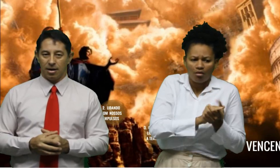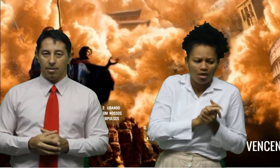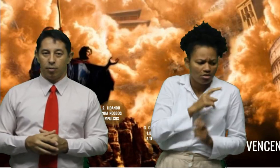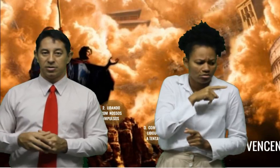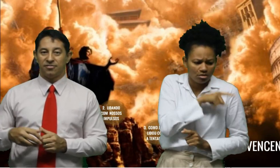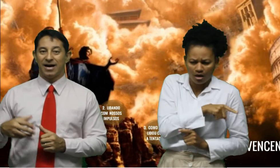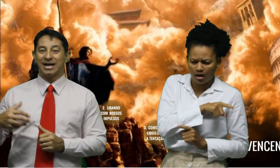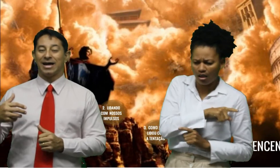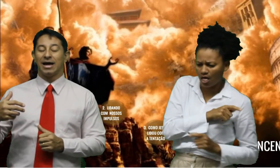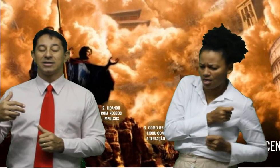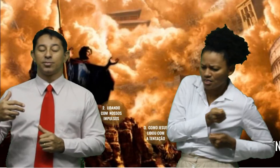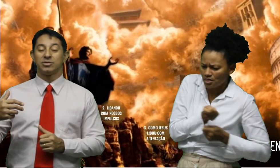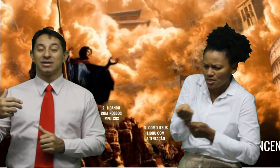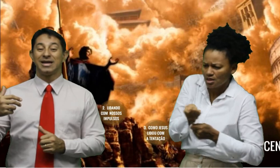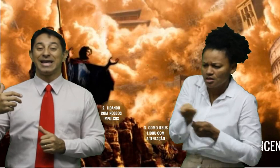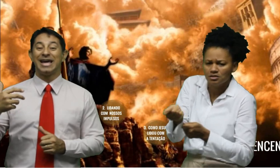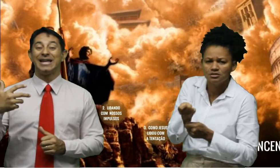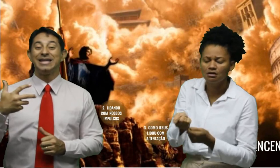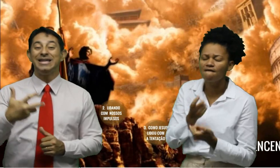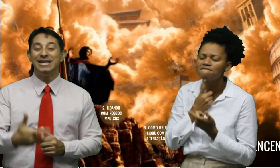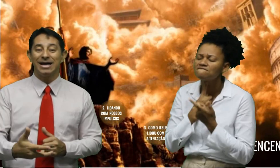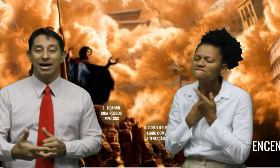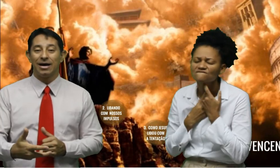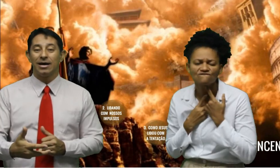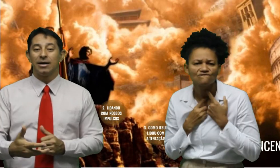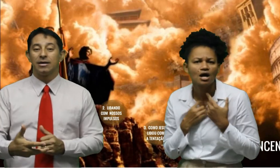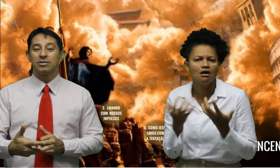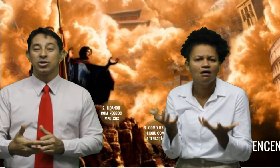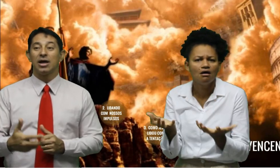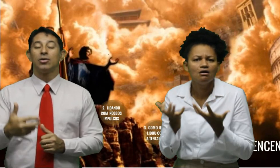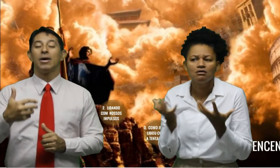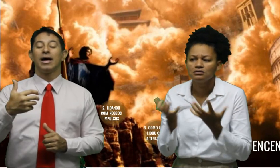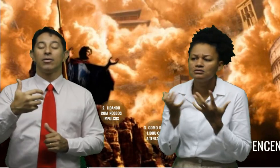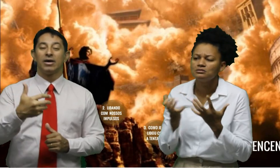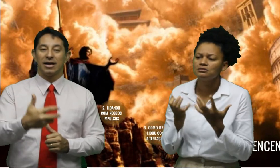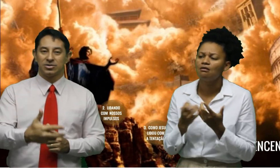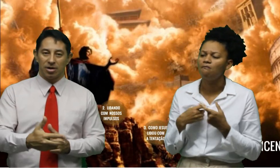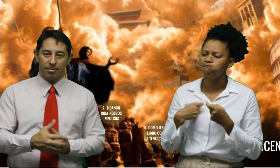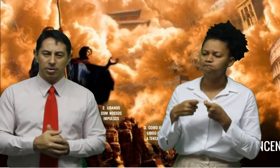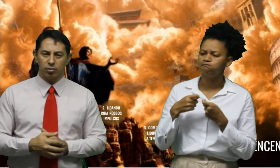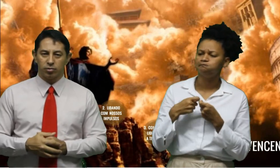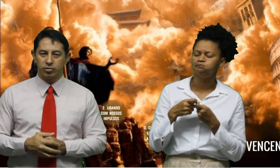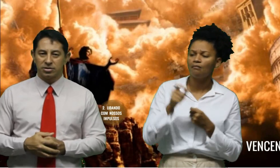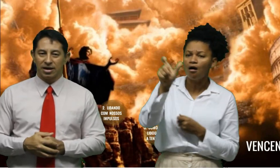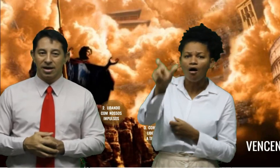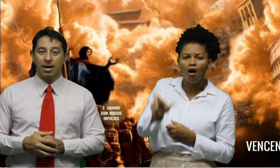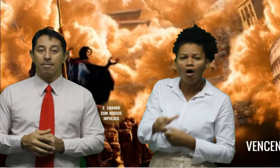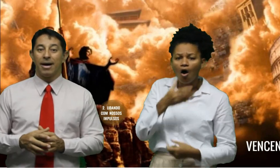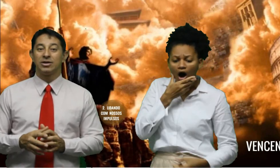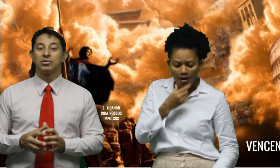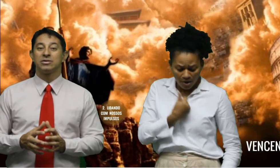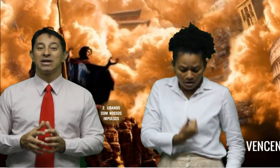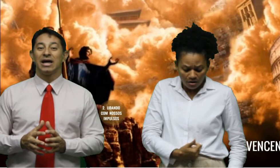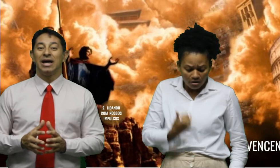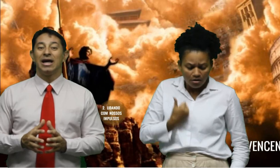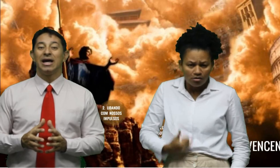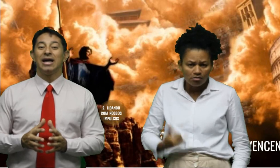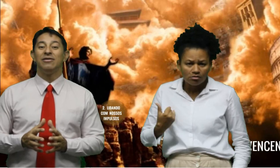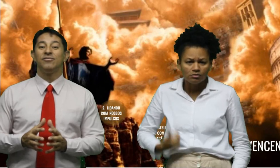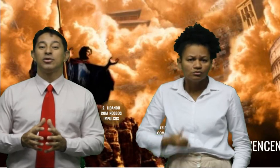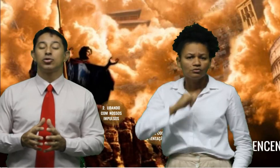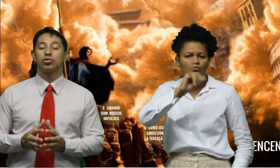Potifar. Potifar, a esposa dele, queria ter um relacionamento com José, mas